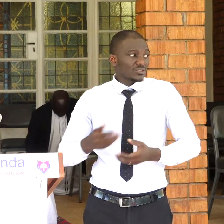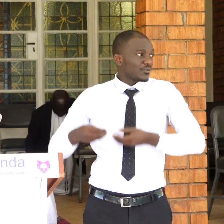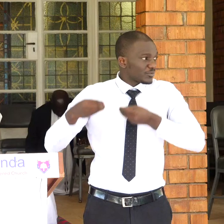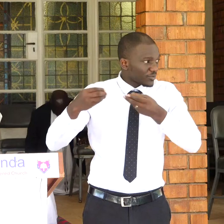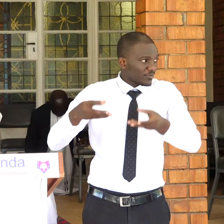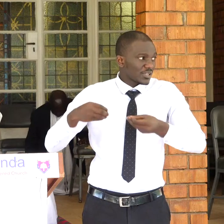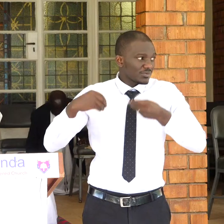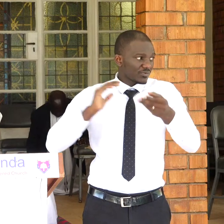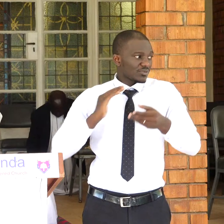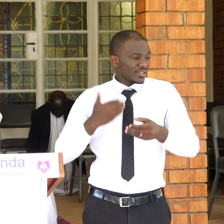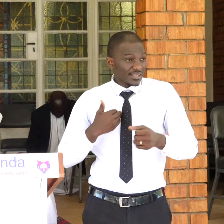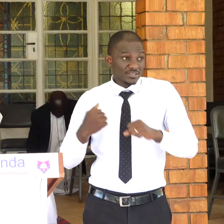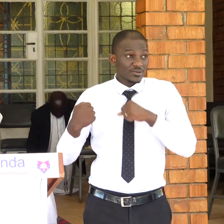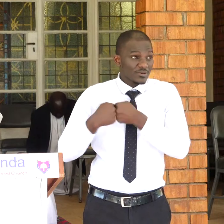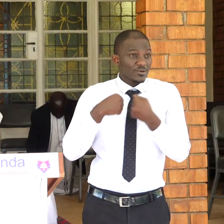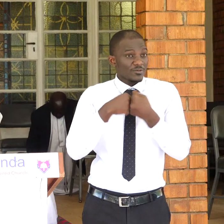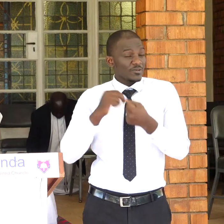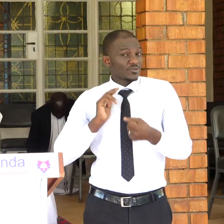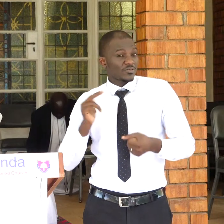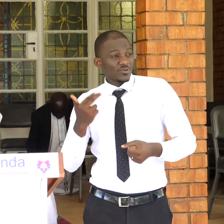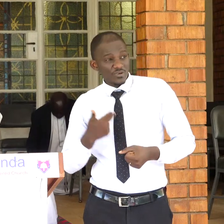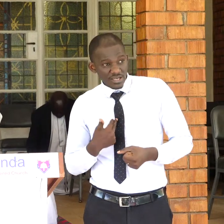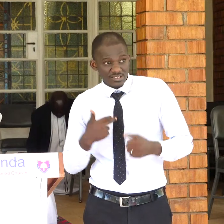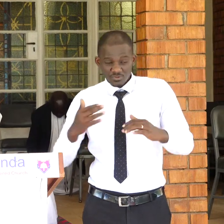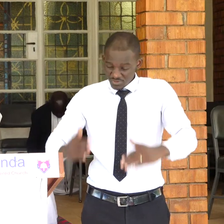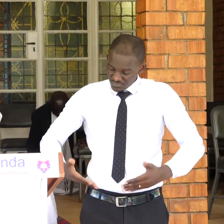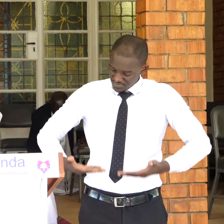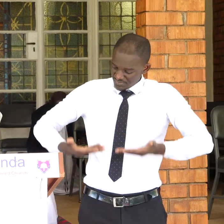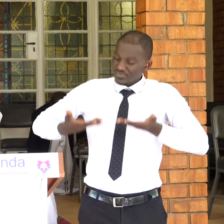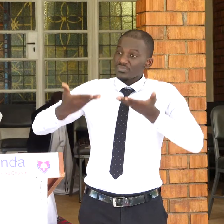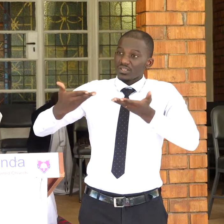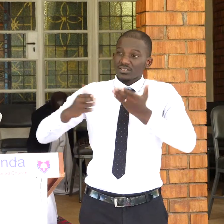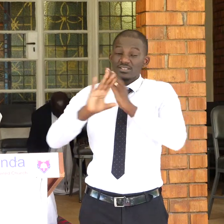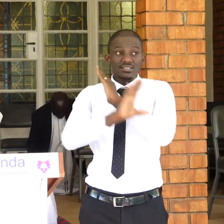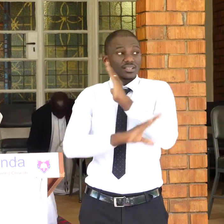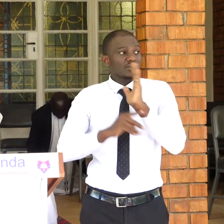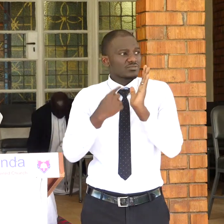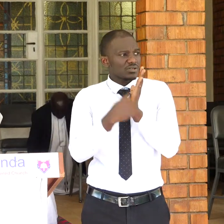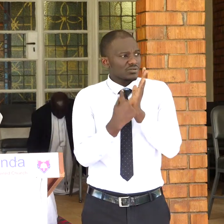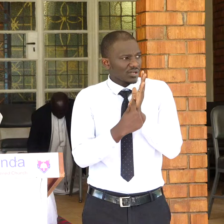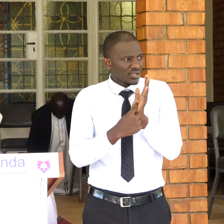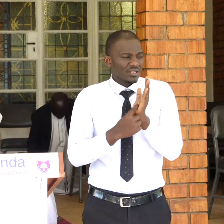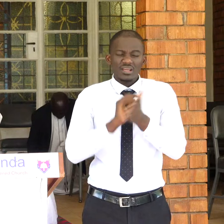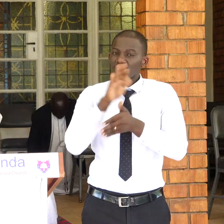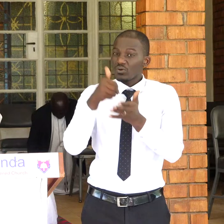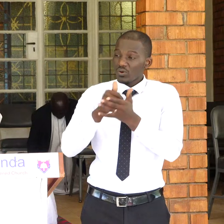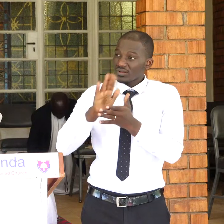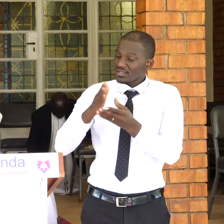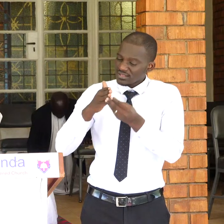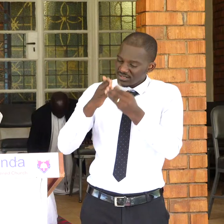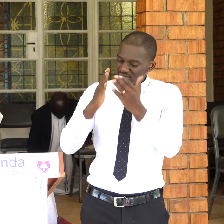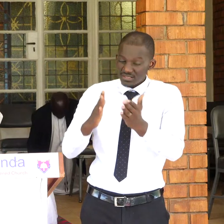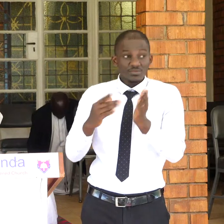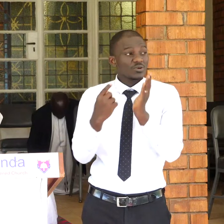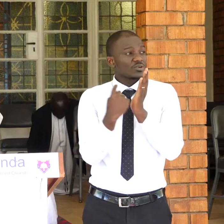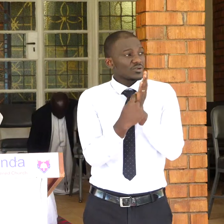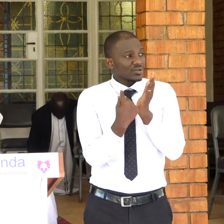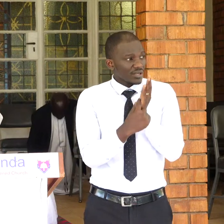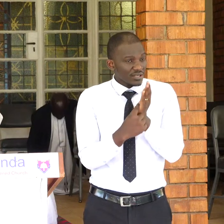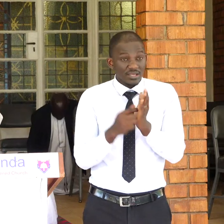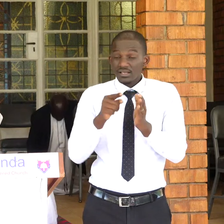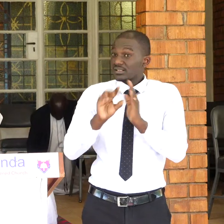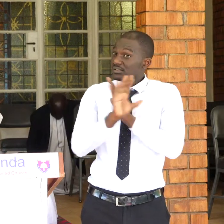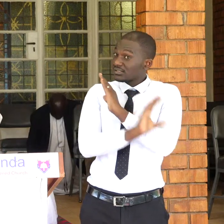n'otulwanirira tuteeka mu maaso g'eggwanga lino Uganda n'obukulembeze bwalyo bwonna era eggwanga